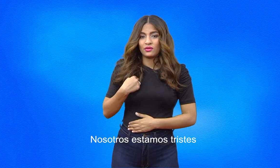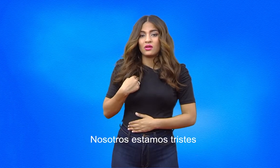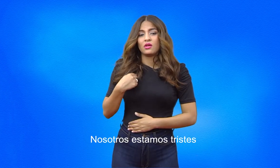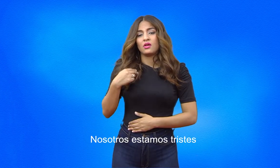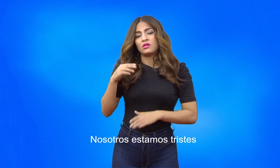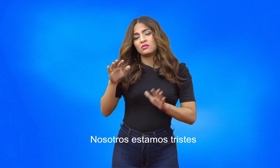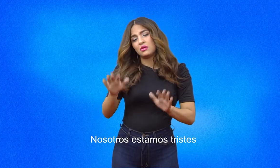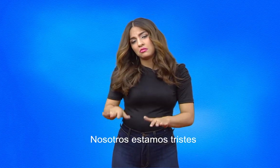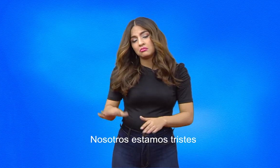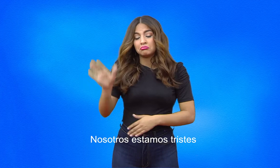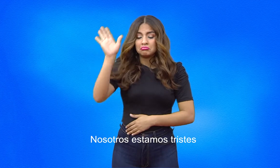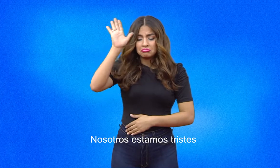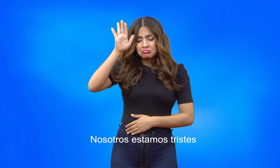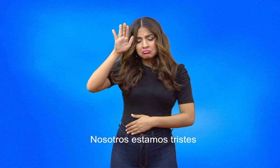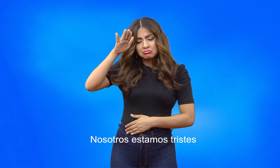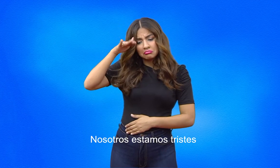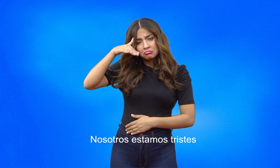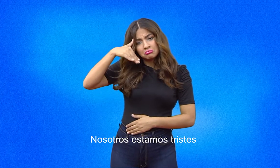Nosotros estamos tristes.